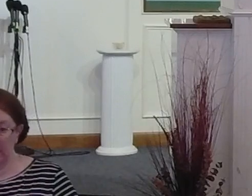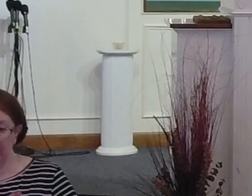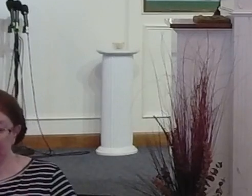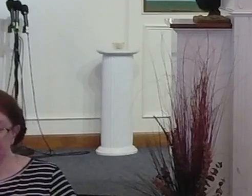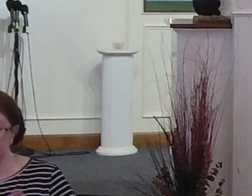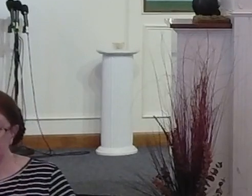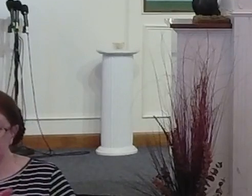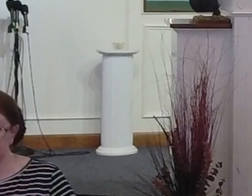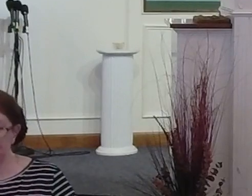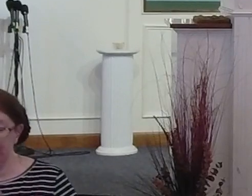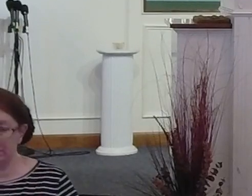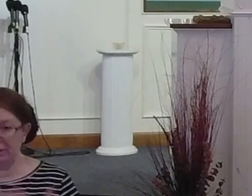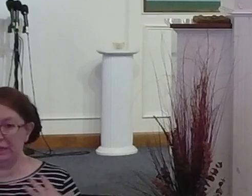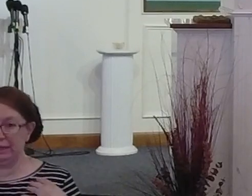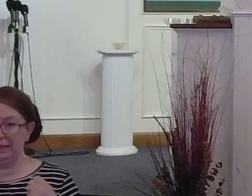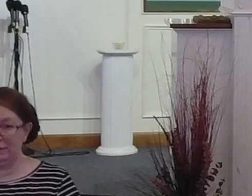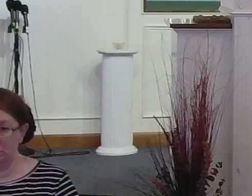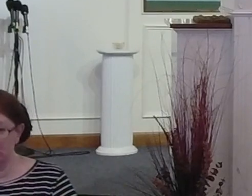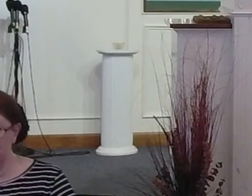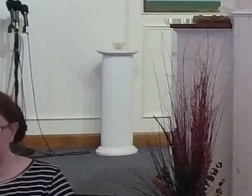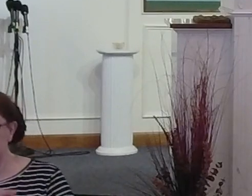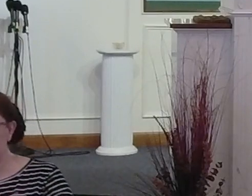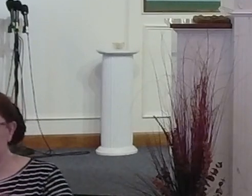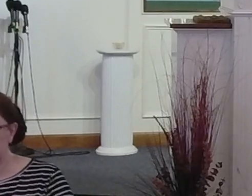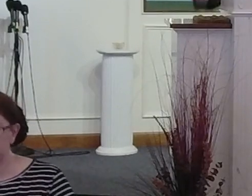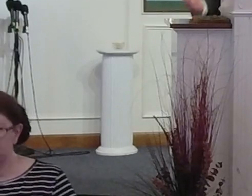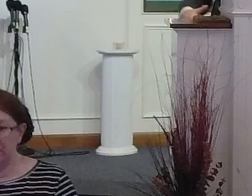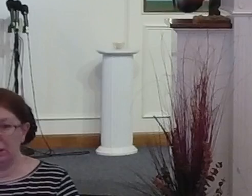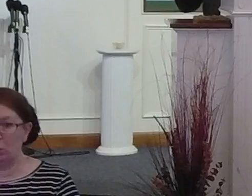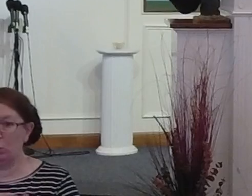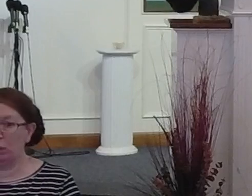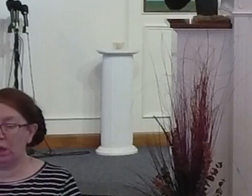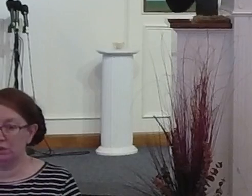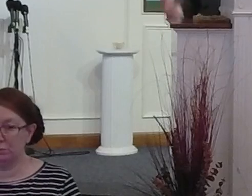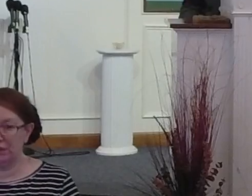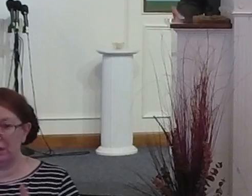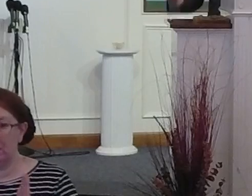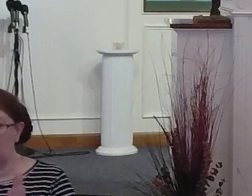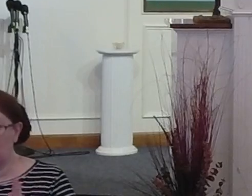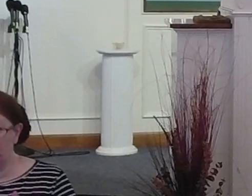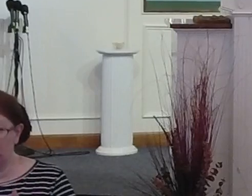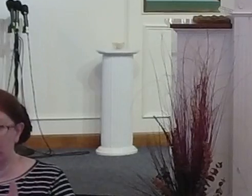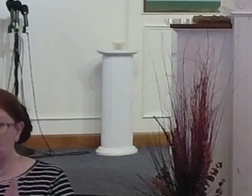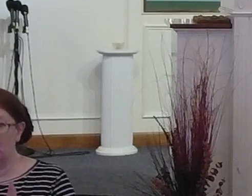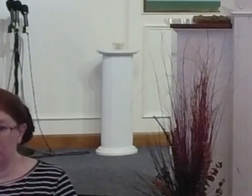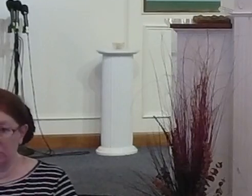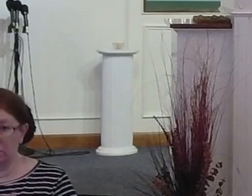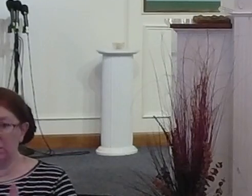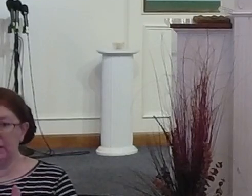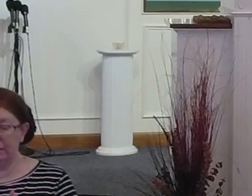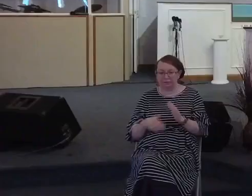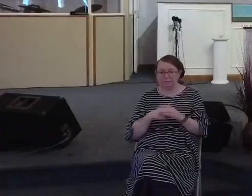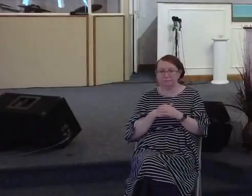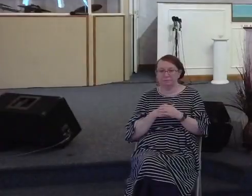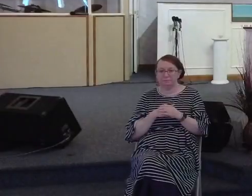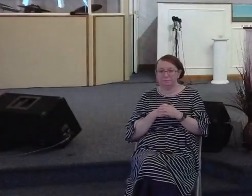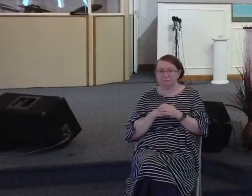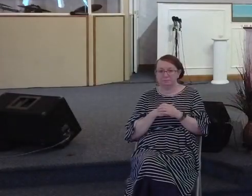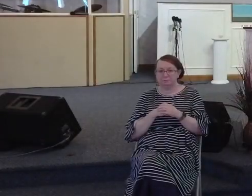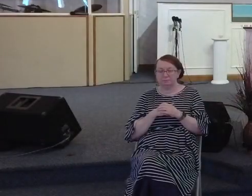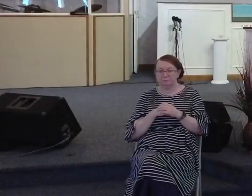¿Cuántos de ustedes han recibido bendiciones? Porque a mí Dios me ha bendecido una y otra vez.